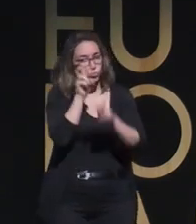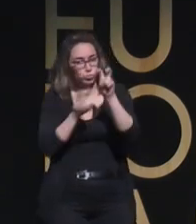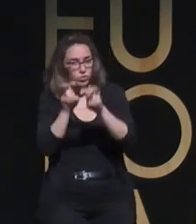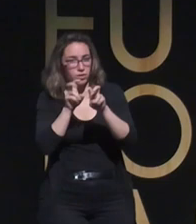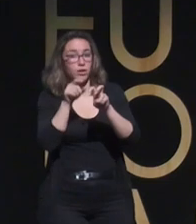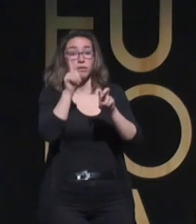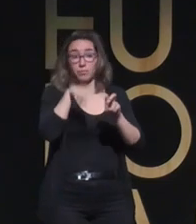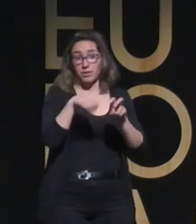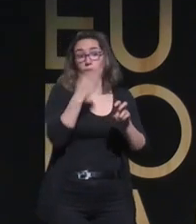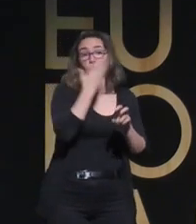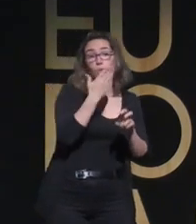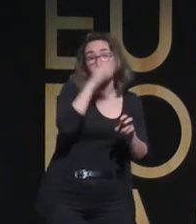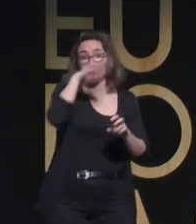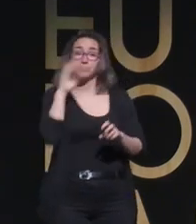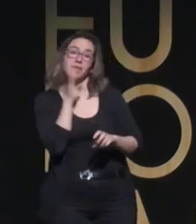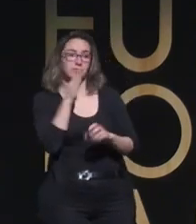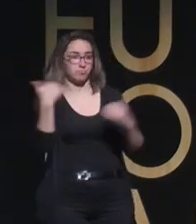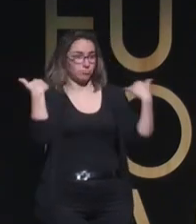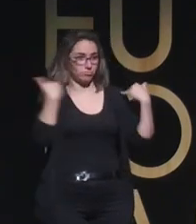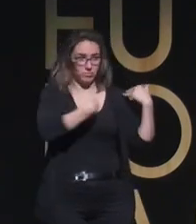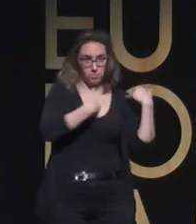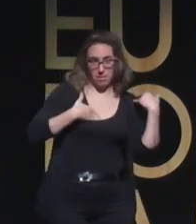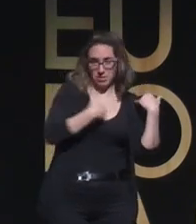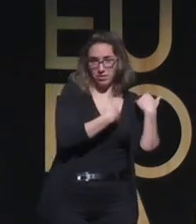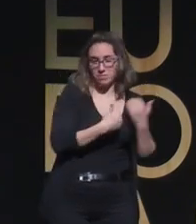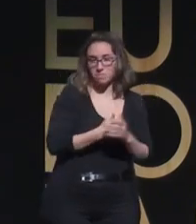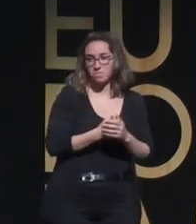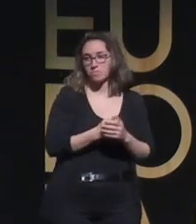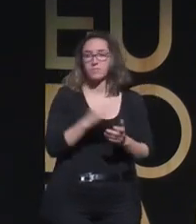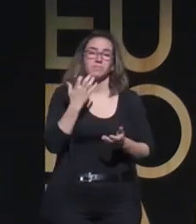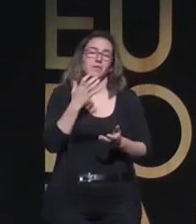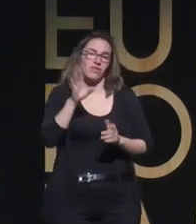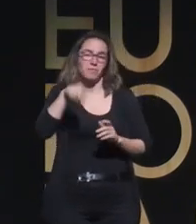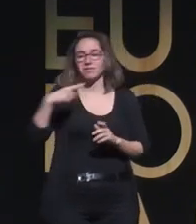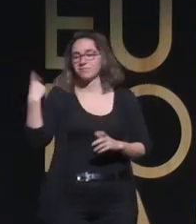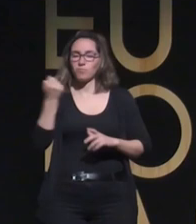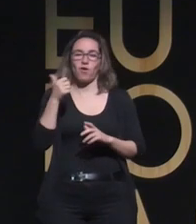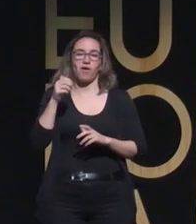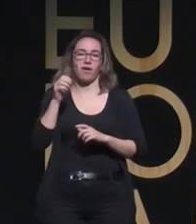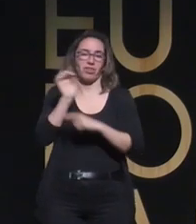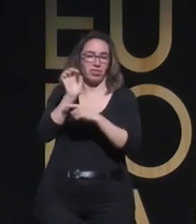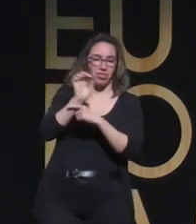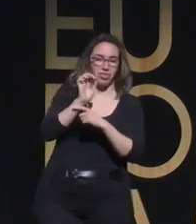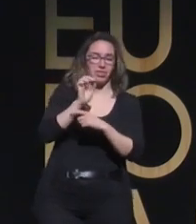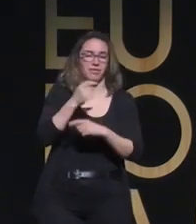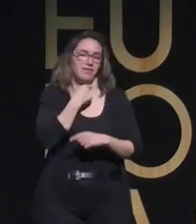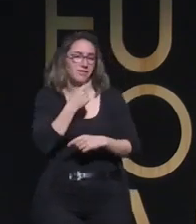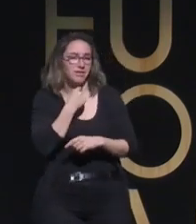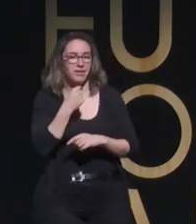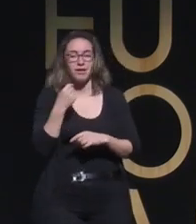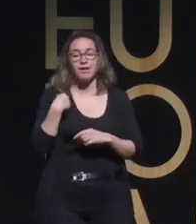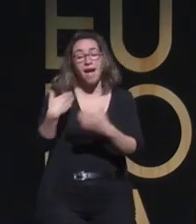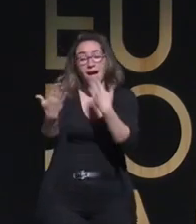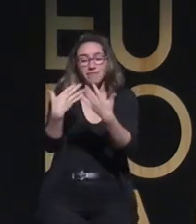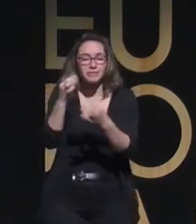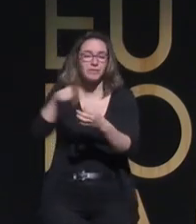¿no? De padres y madres. Lo que pasa es que yo antes le vacilábamos con lo de que al final siempre hablamos a los que están sensibilizados.